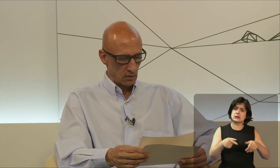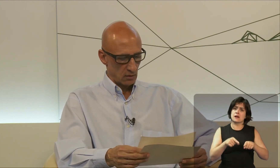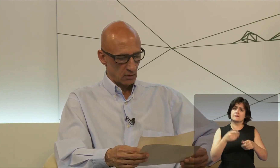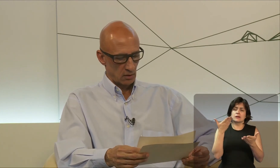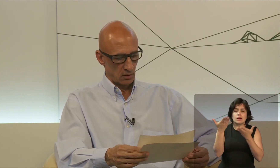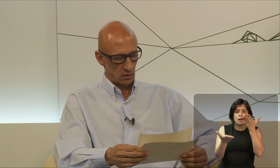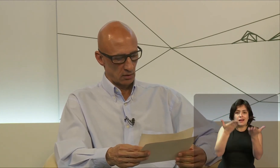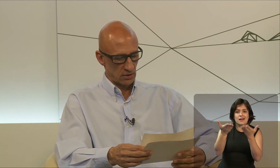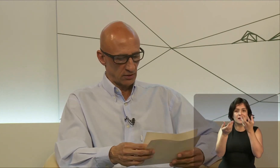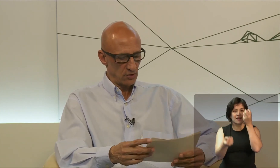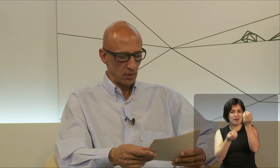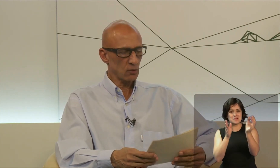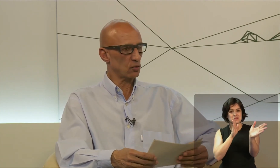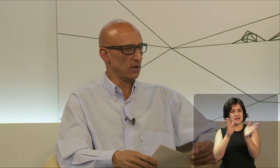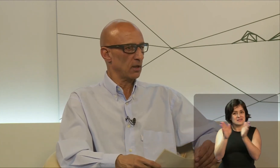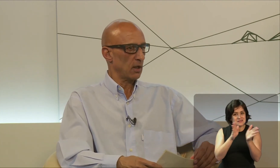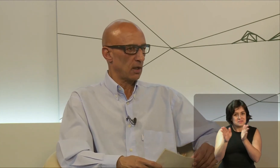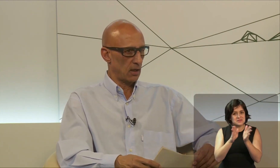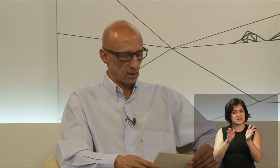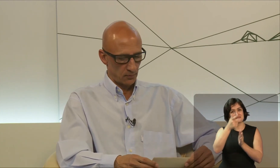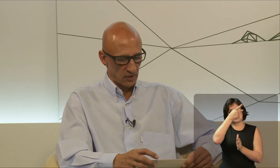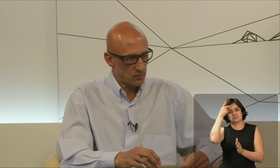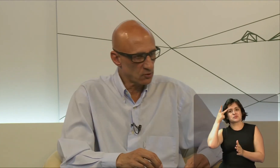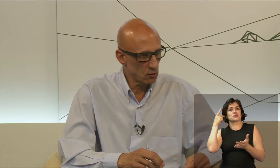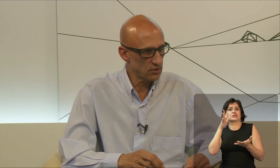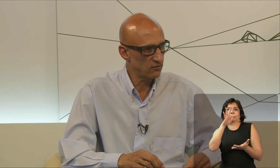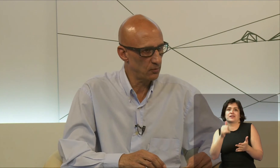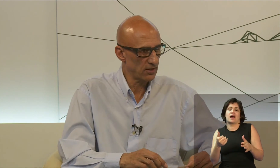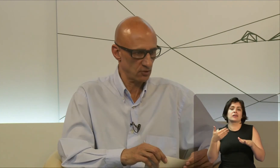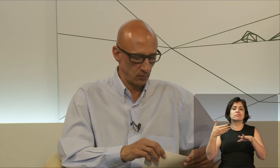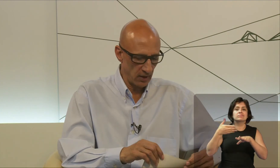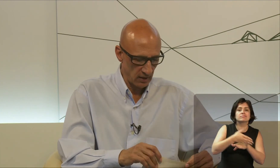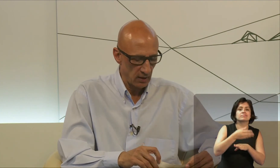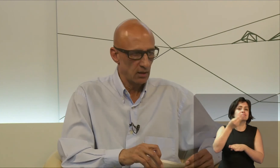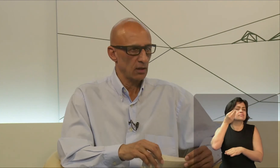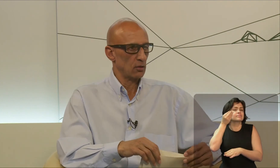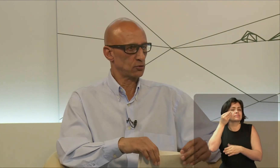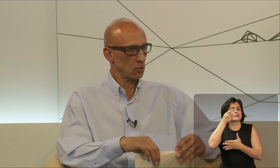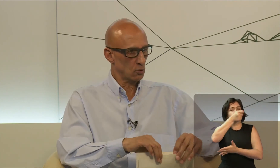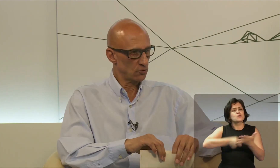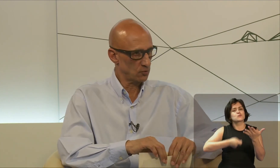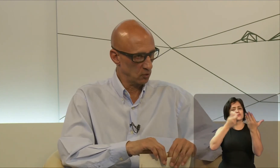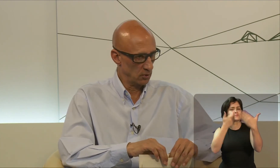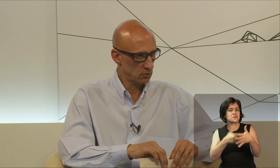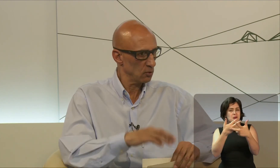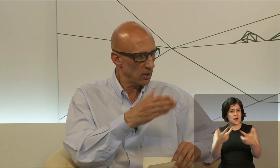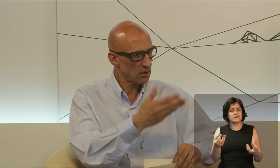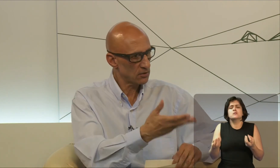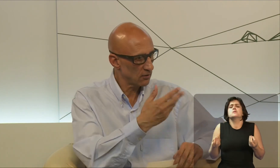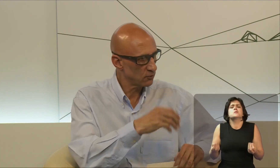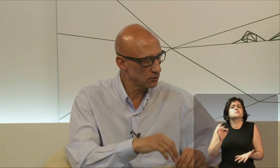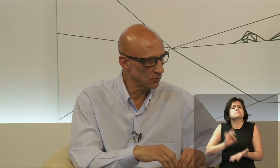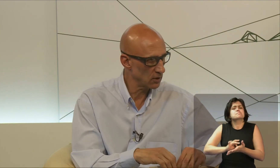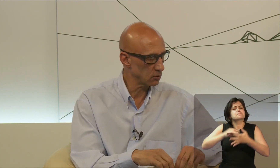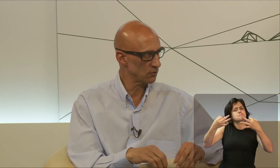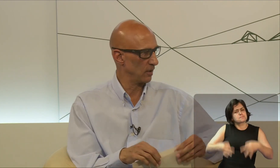e de atendimento, né, às pessoas que vão participar dos concursos públicos. Como é que está funcionando isso na